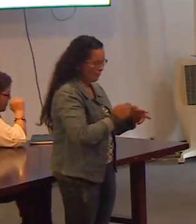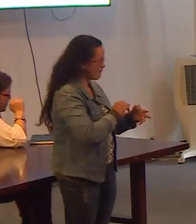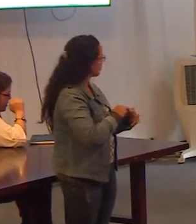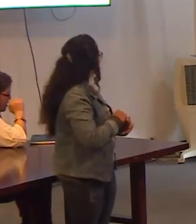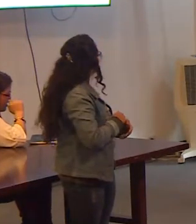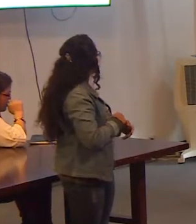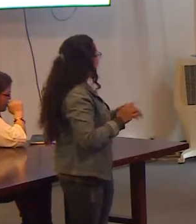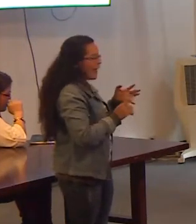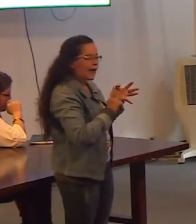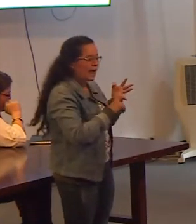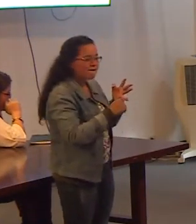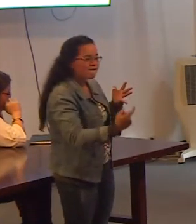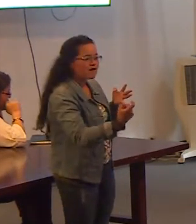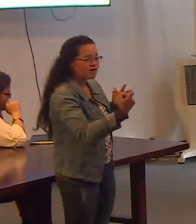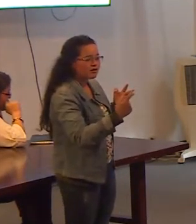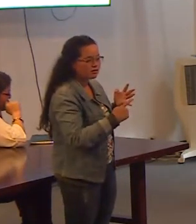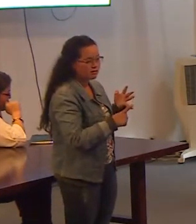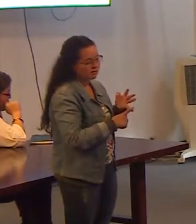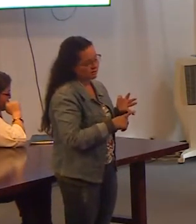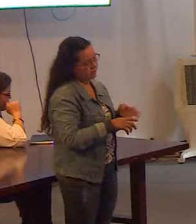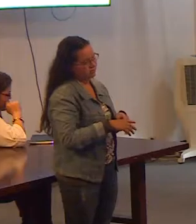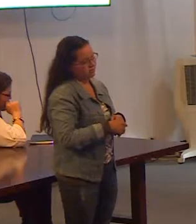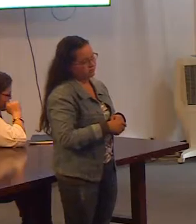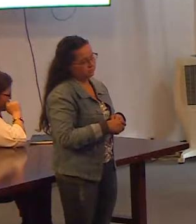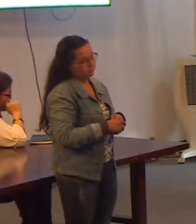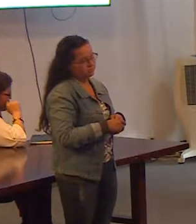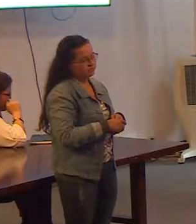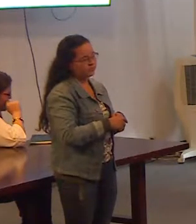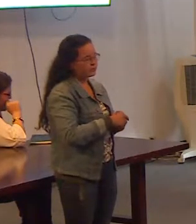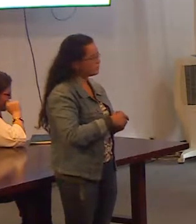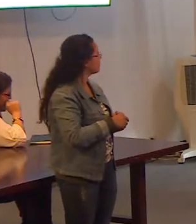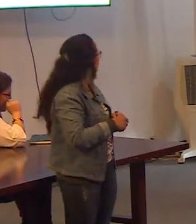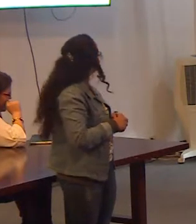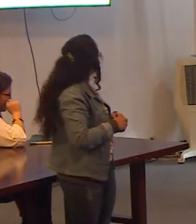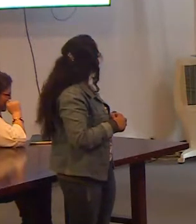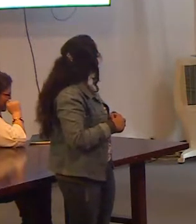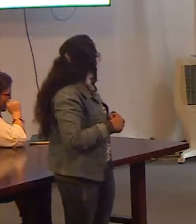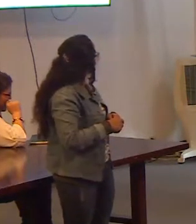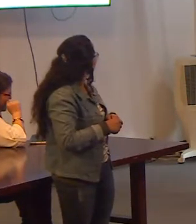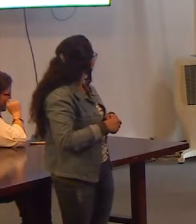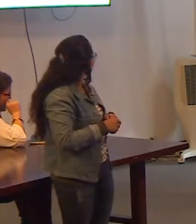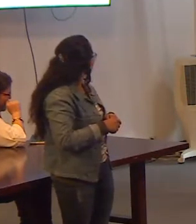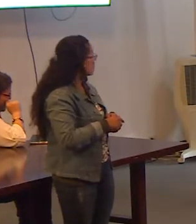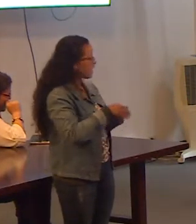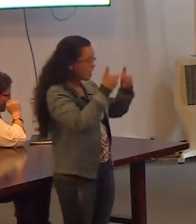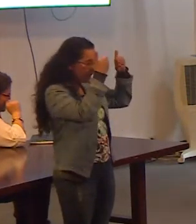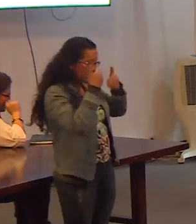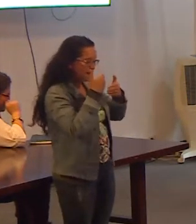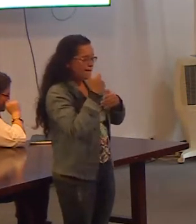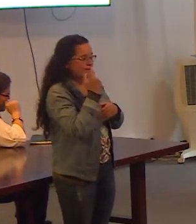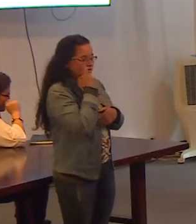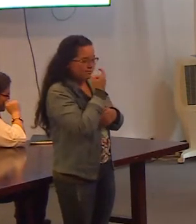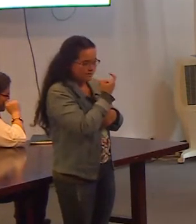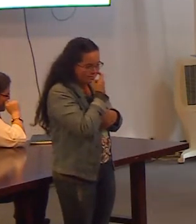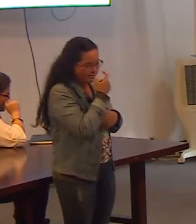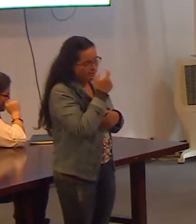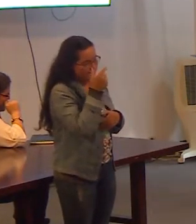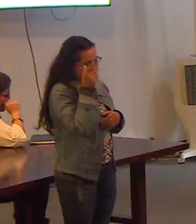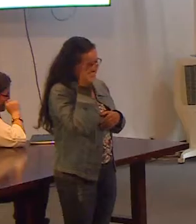con 56 adultos y adultos mayores con discapacidad visual, discapacidad auditiva, discapacidad